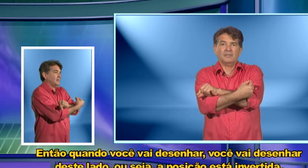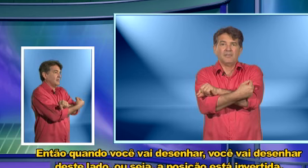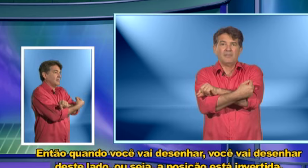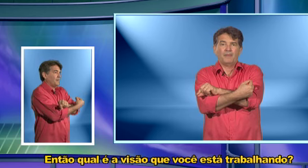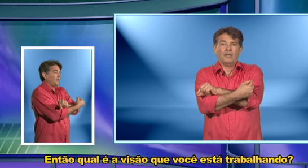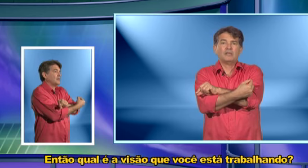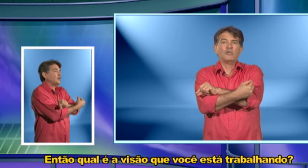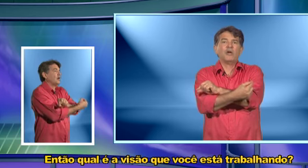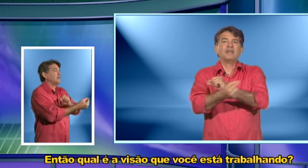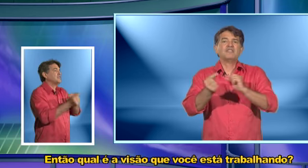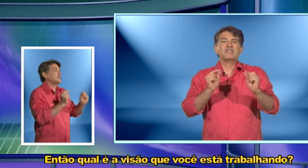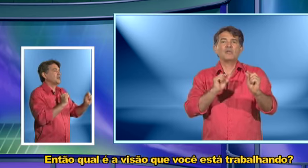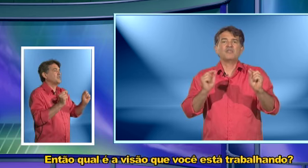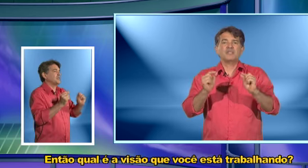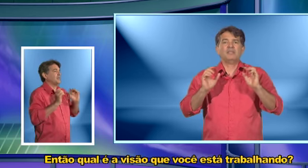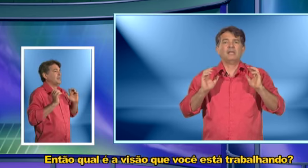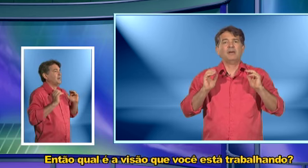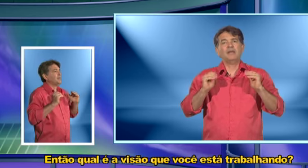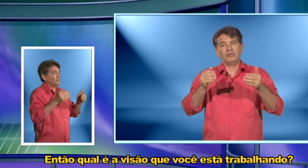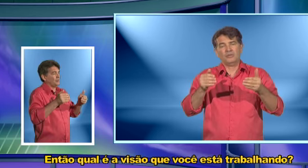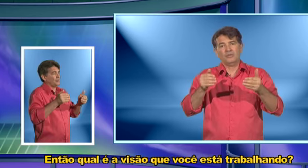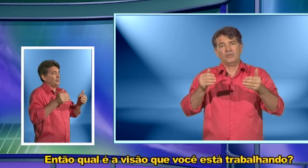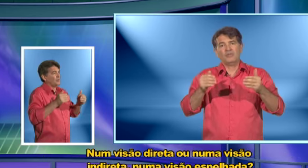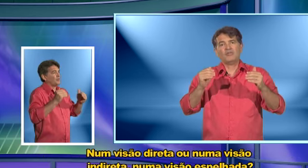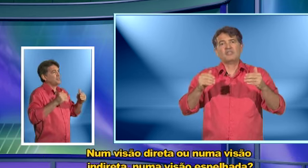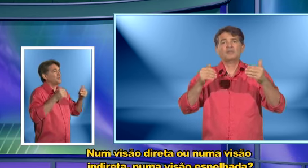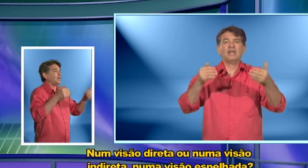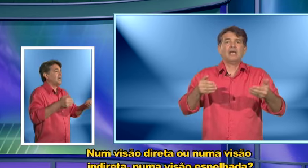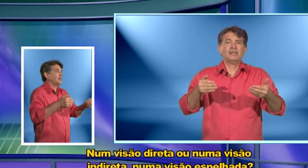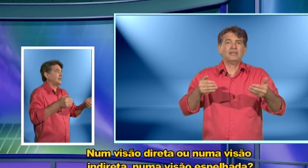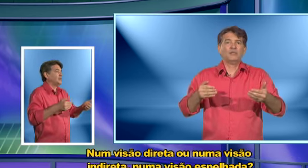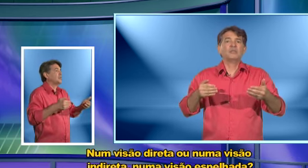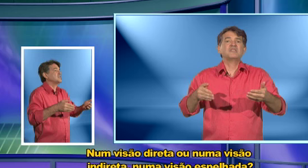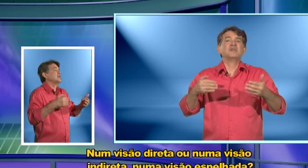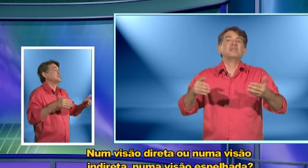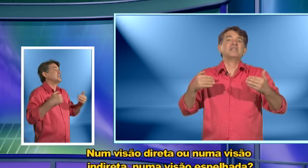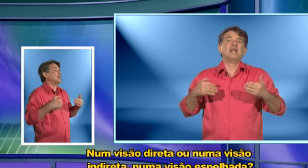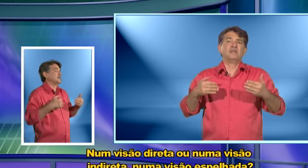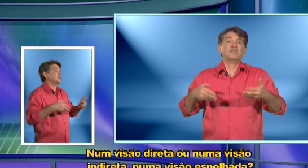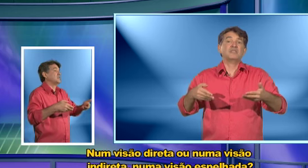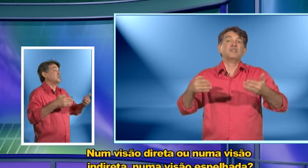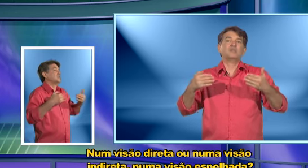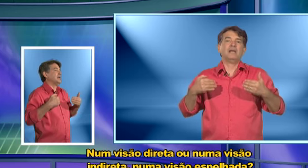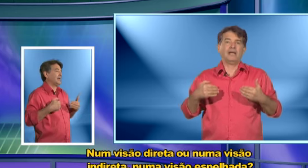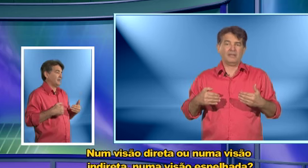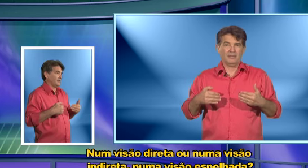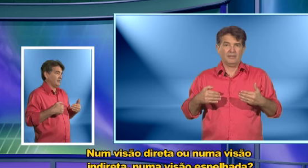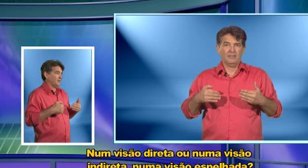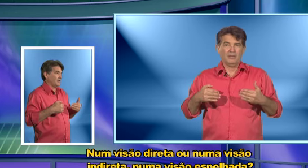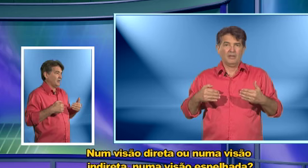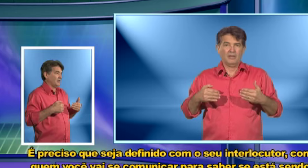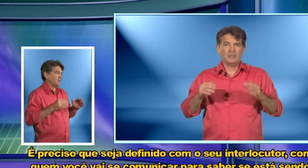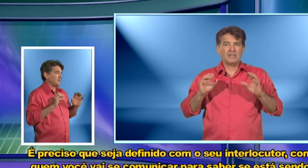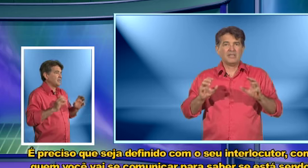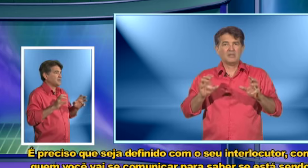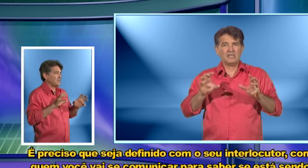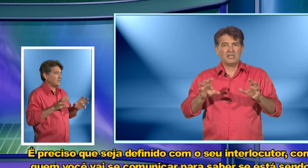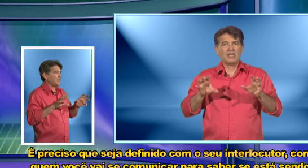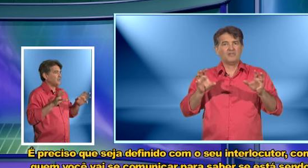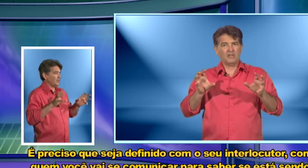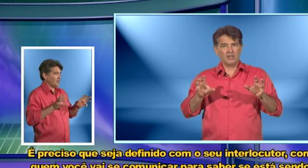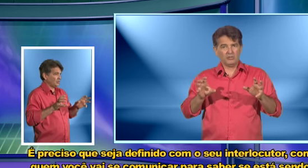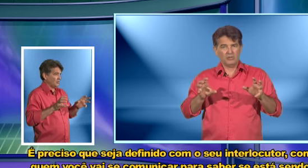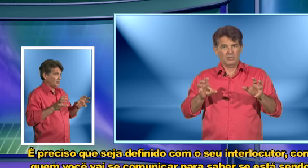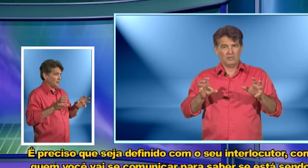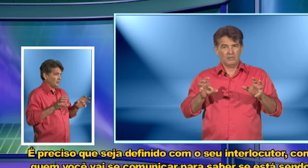invertida. Então, qual é a visão que você está trabalhando? Uma visão direta ou uma visão indireta, uma visão espelhada? É preciso que